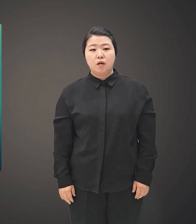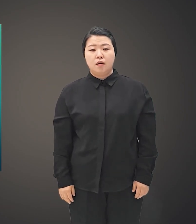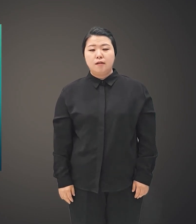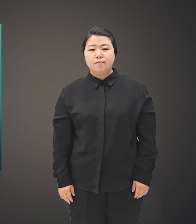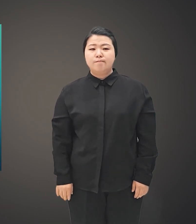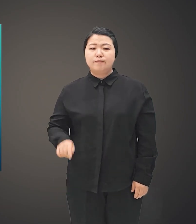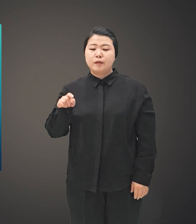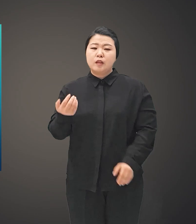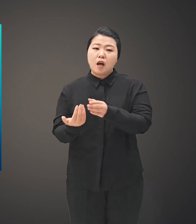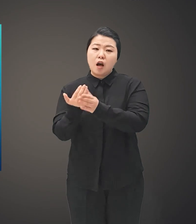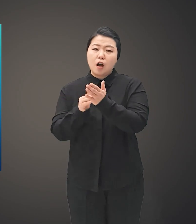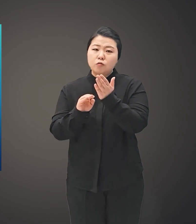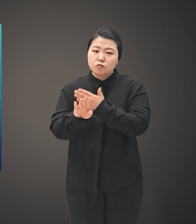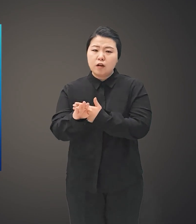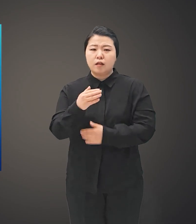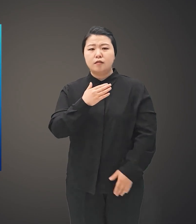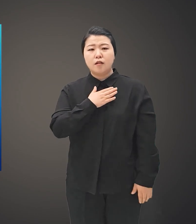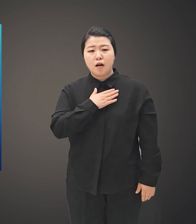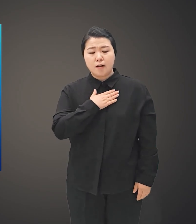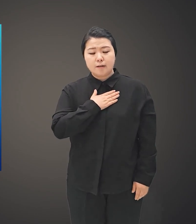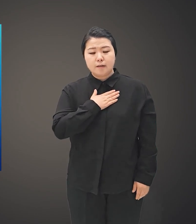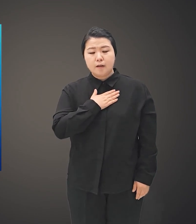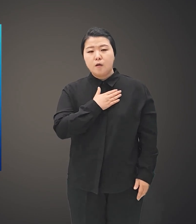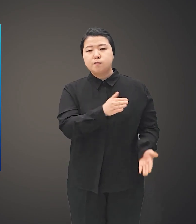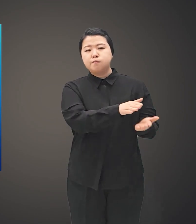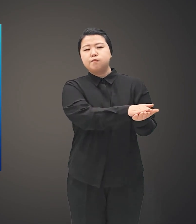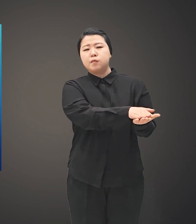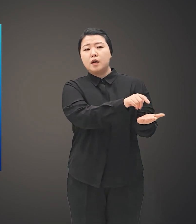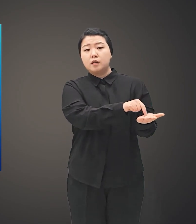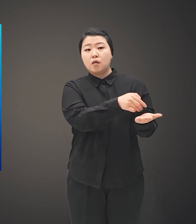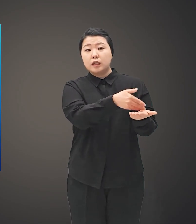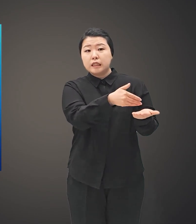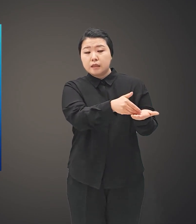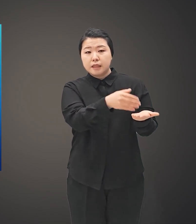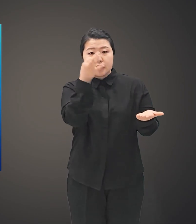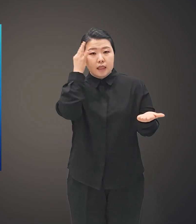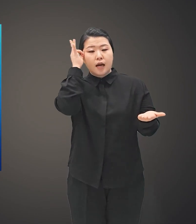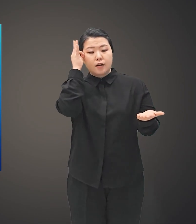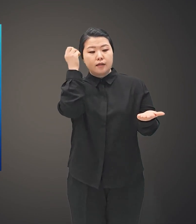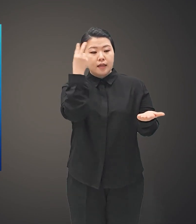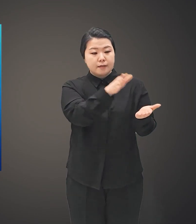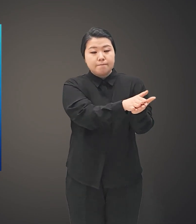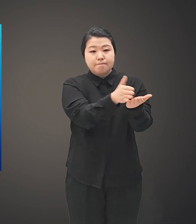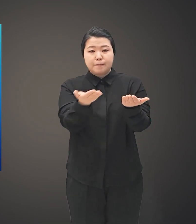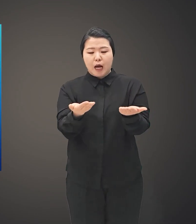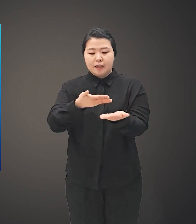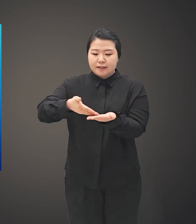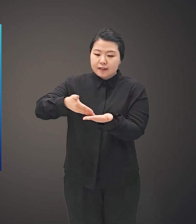보람이 일로 인해 한동안 손 놓고 있던 이모티콘이 생각나서 다시 열심히 그려봤어요.